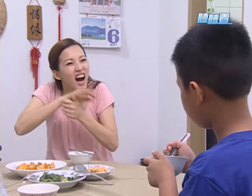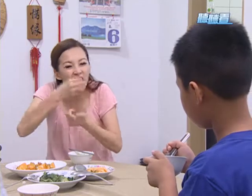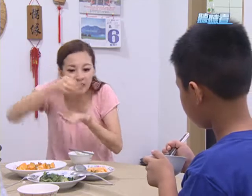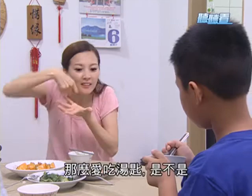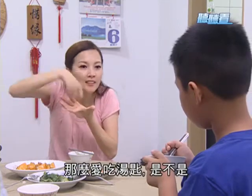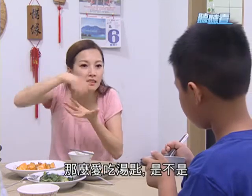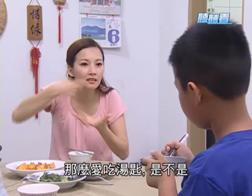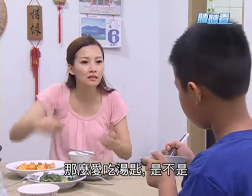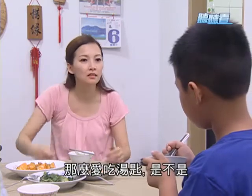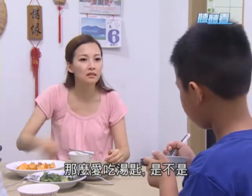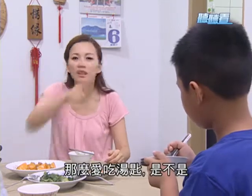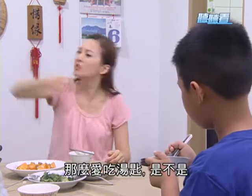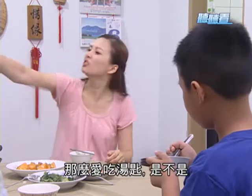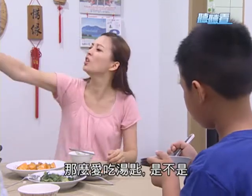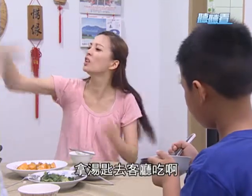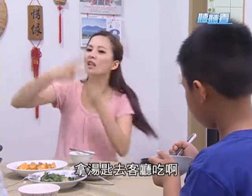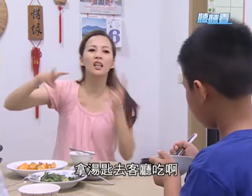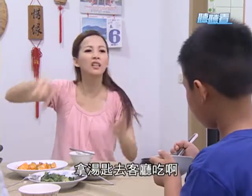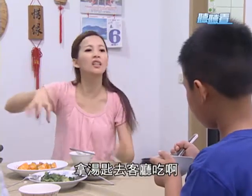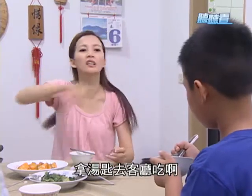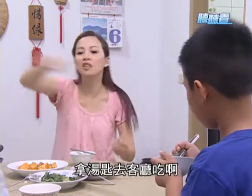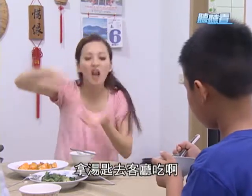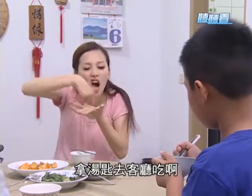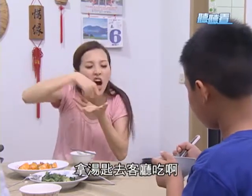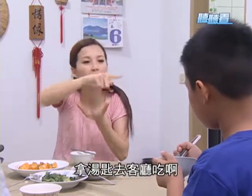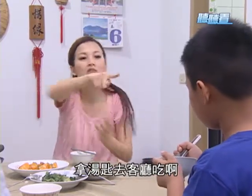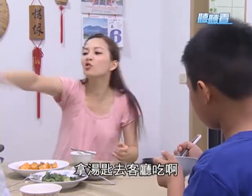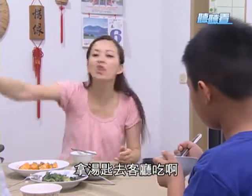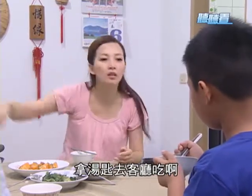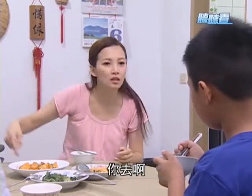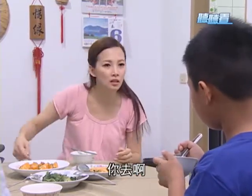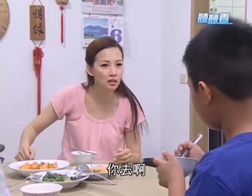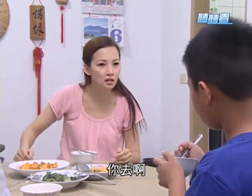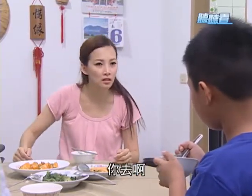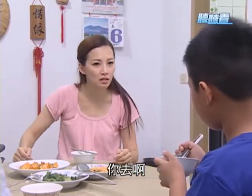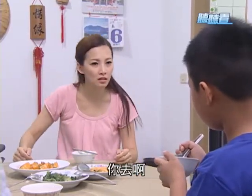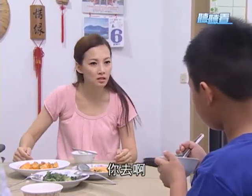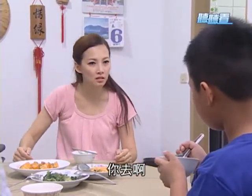那么爱吃汤匙是不是？拿汤匙去客厅吃啊？你去啊！